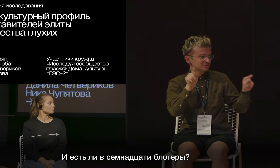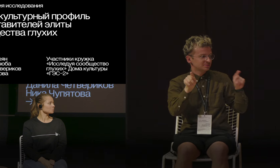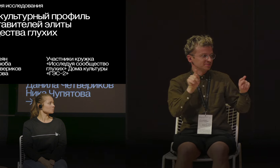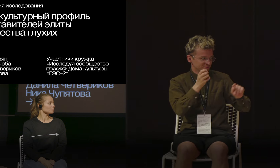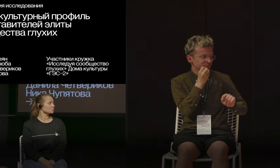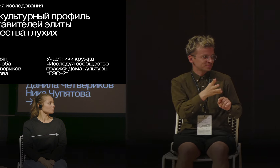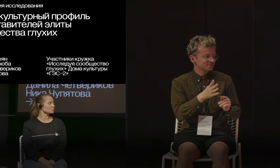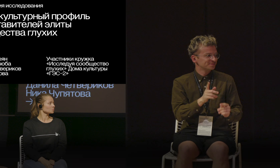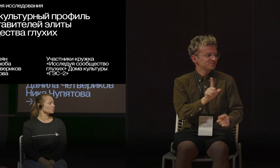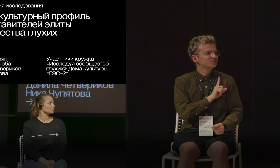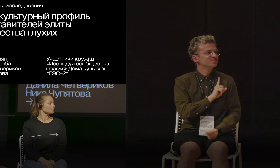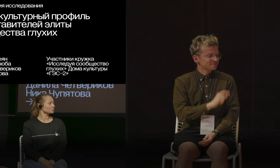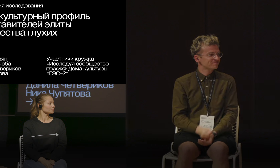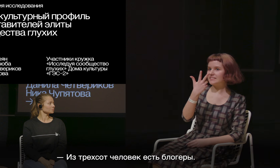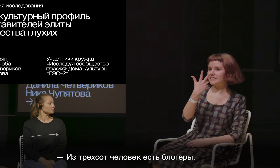блогеры и есть ли в 17 блогеры?